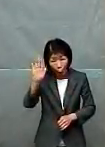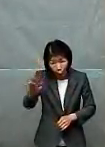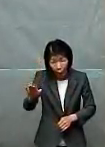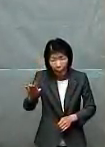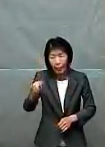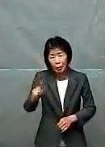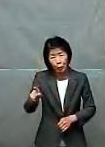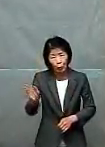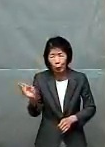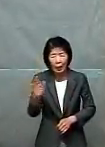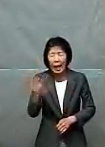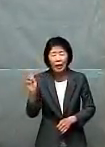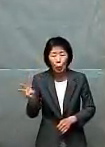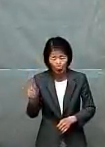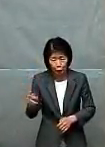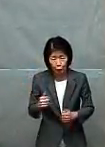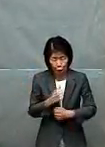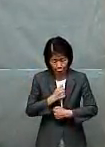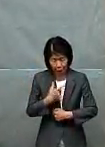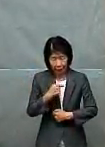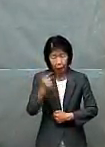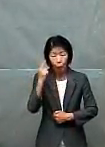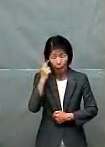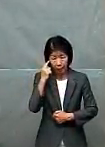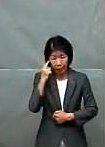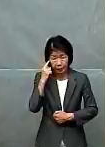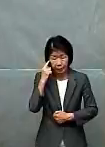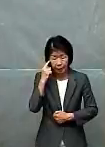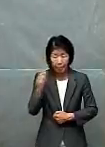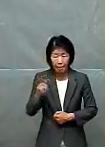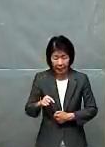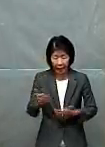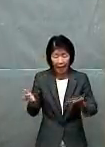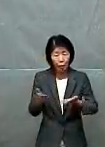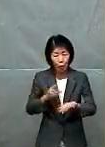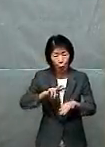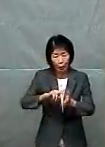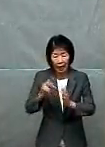避けたいというふうに思っています。そしてその職務代理者、